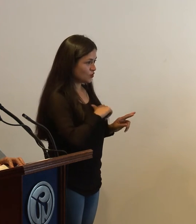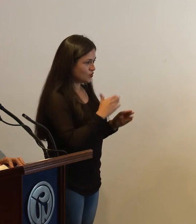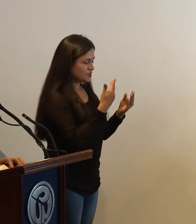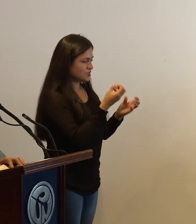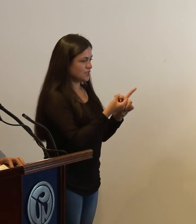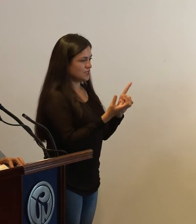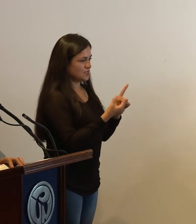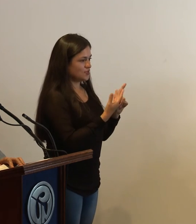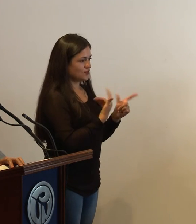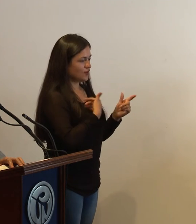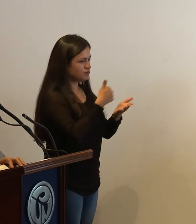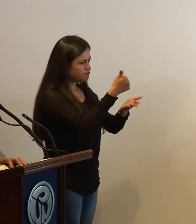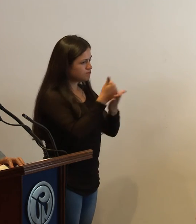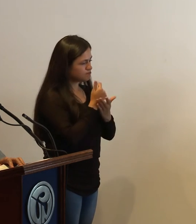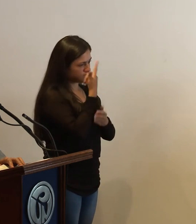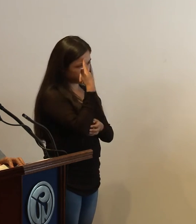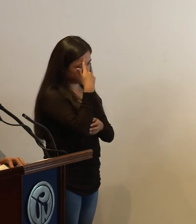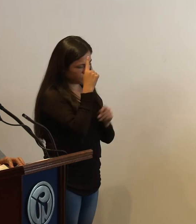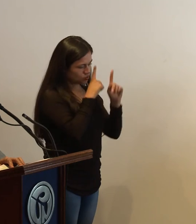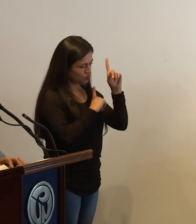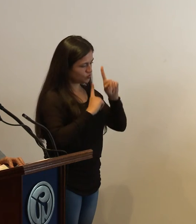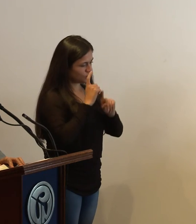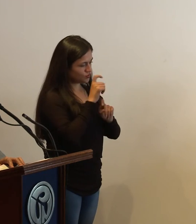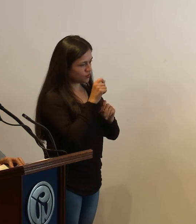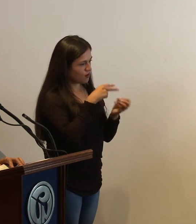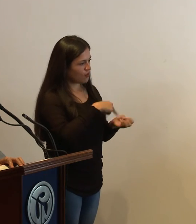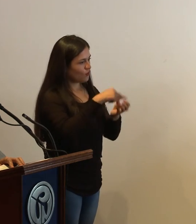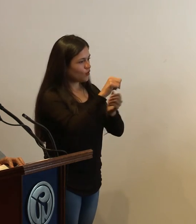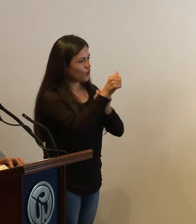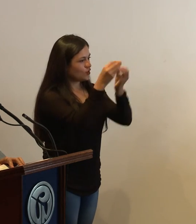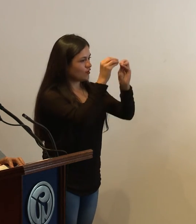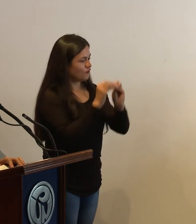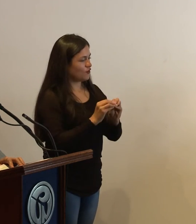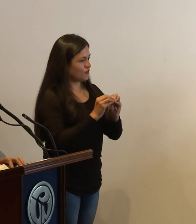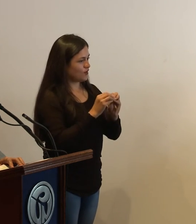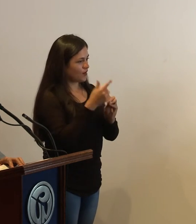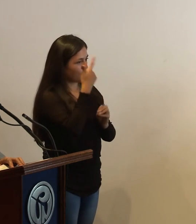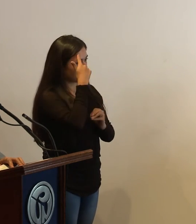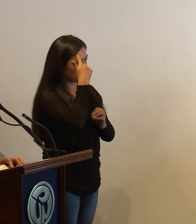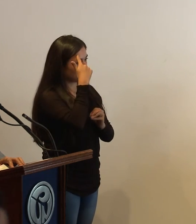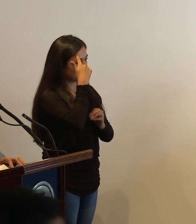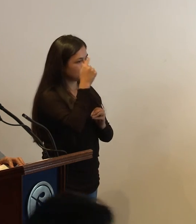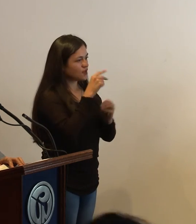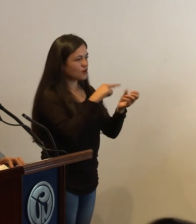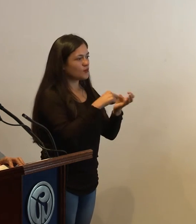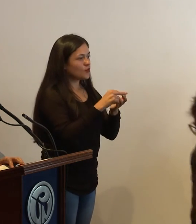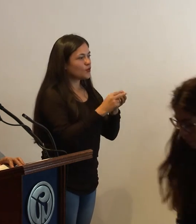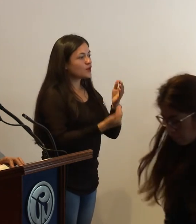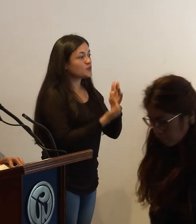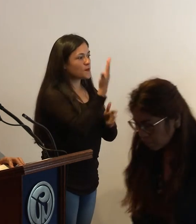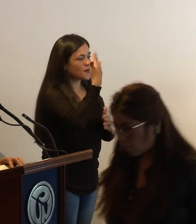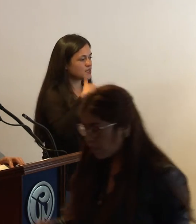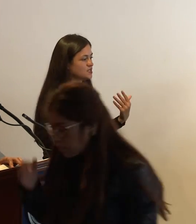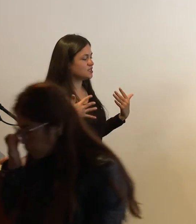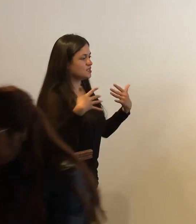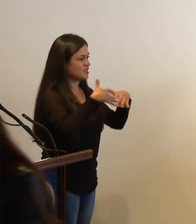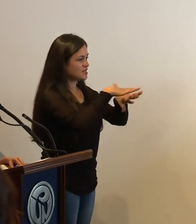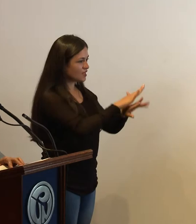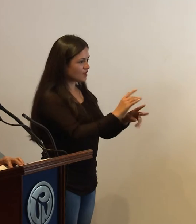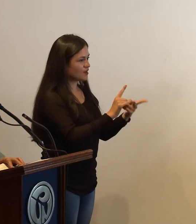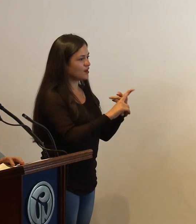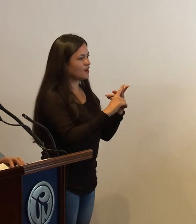ayudado a pensar la educación de otra manera, nos ha ayudado a pensar en una educación más integral, en una educación